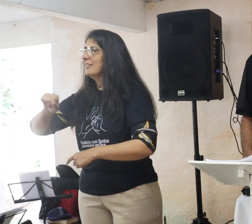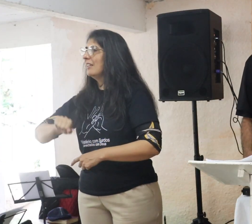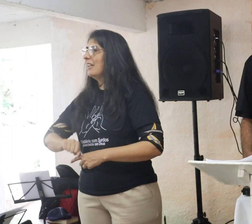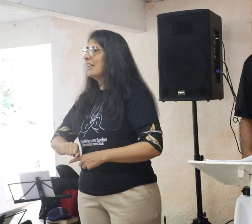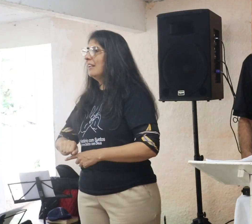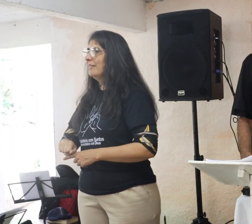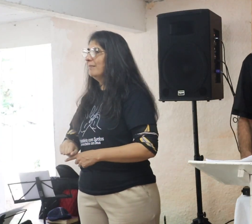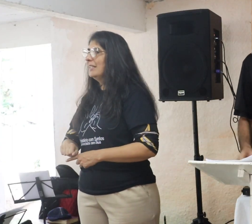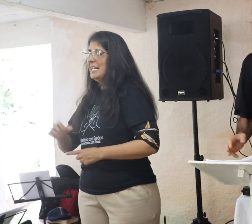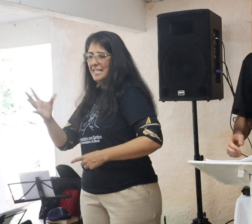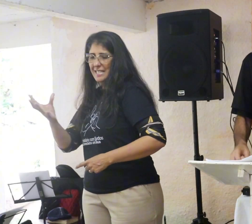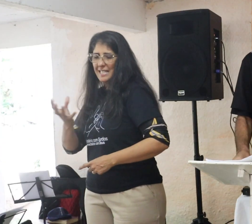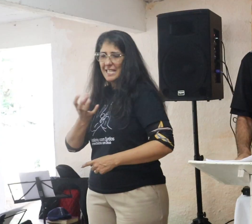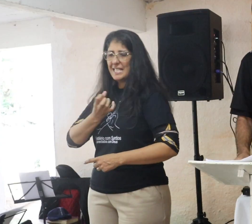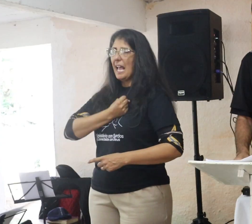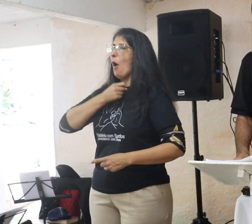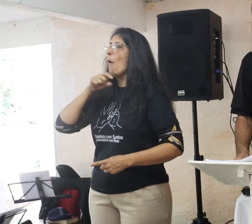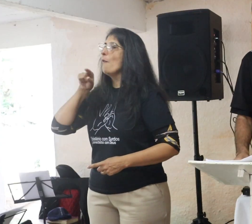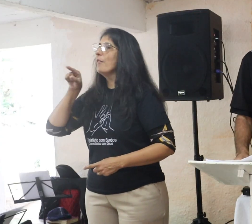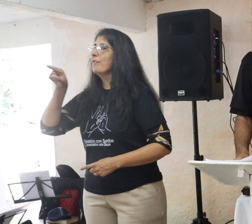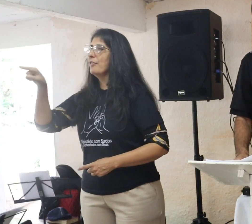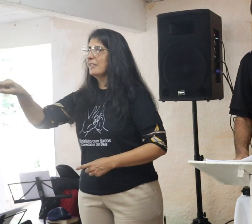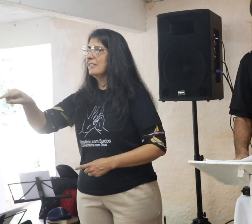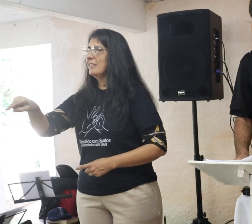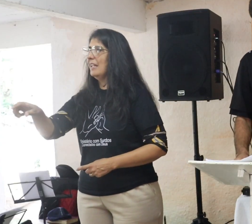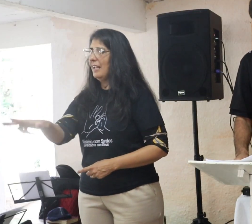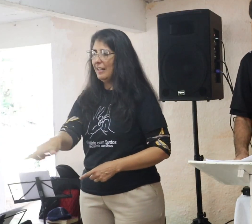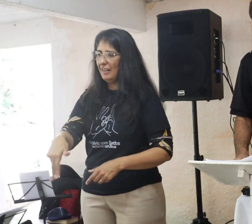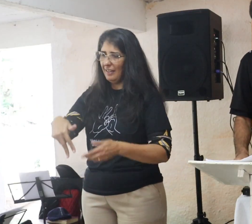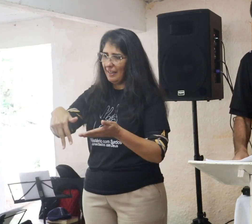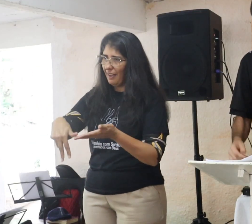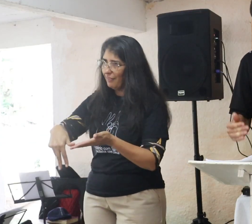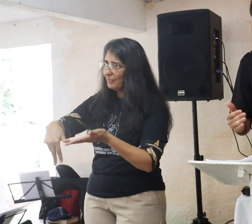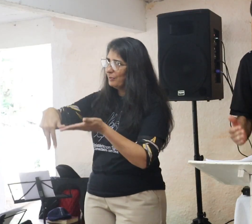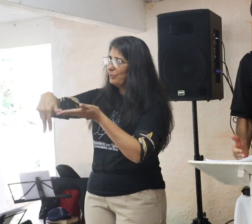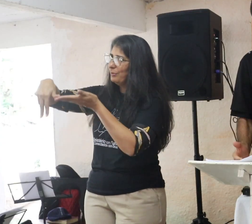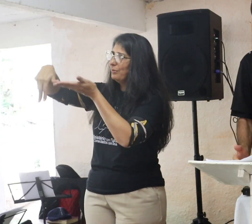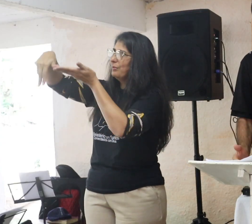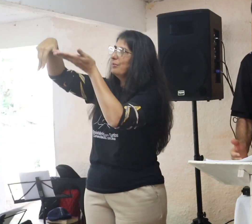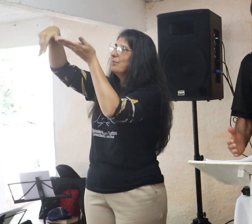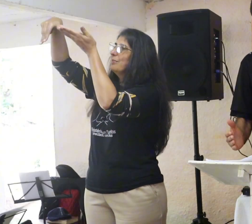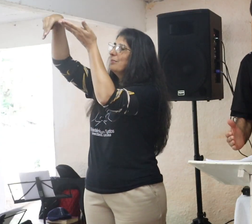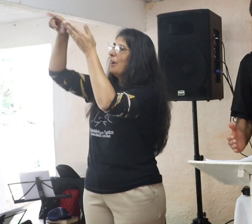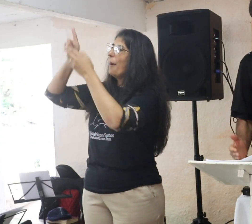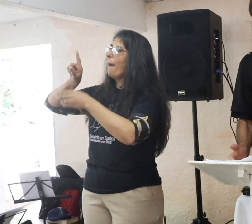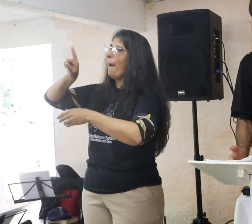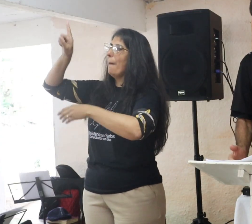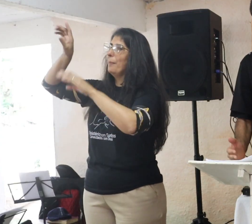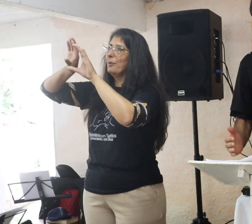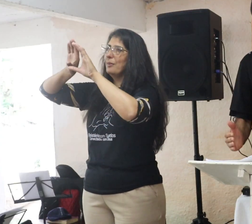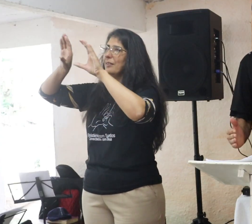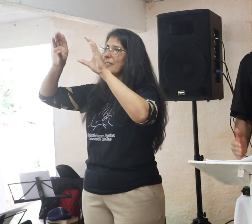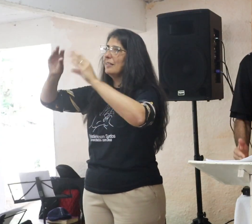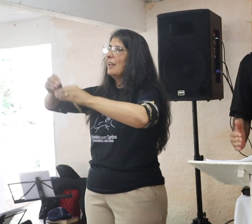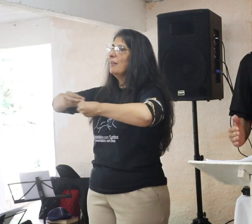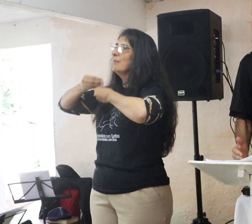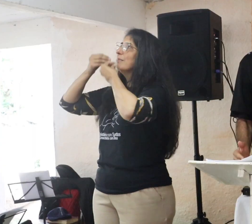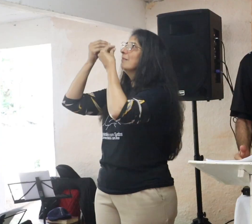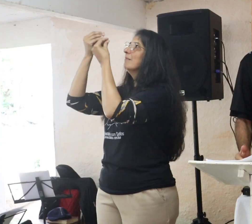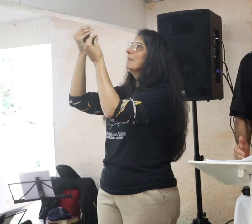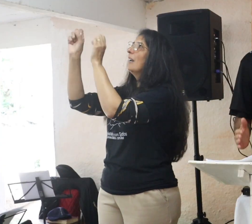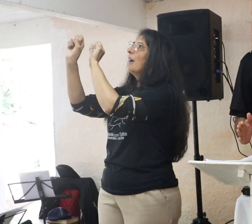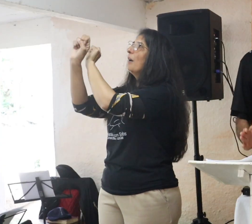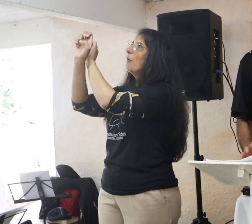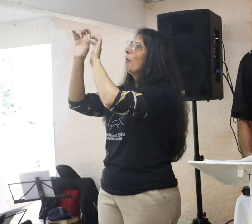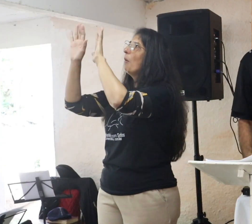seu reino celestial. 2 Timóteo 4,18. Por isso, a Ele seja a glória para todos